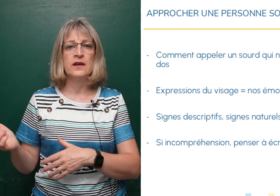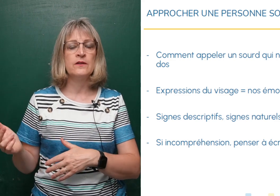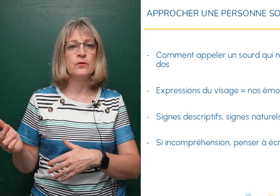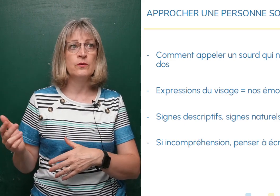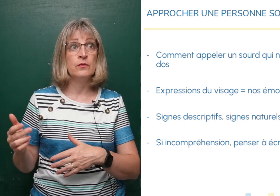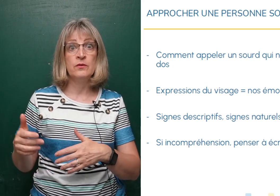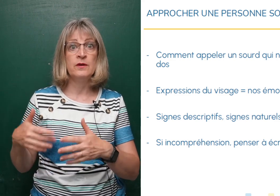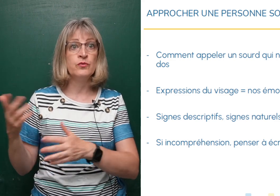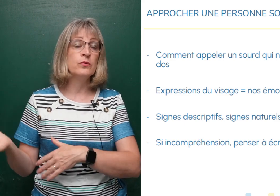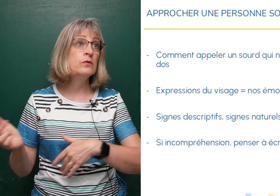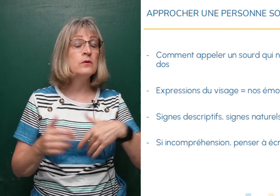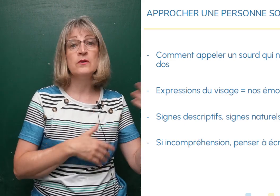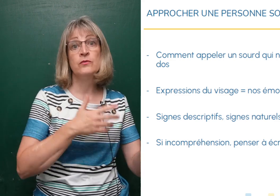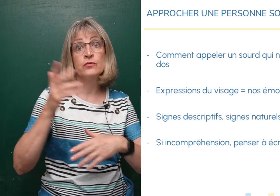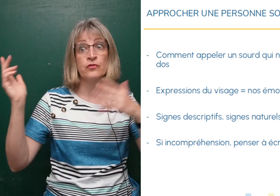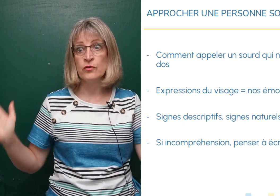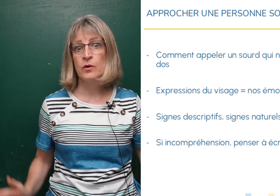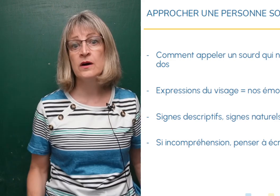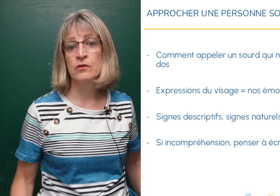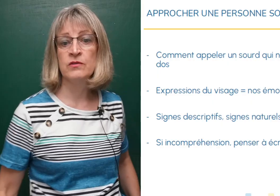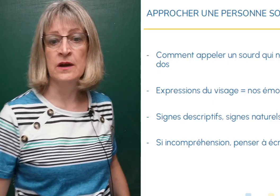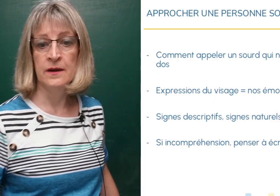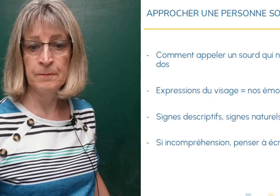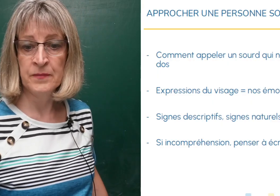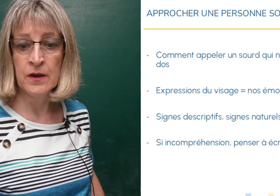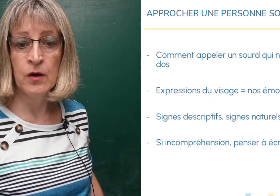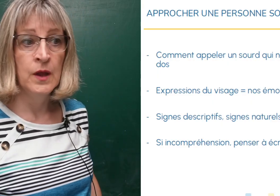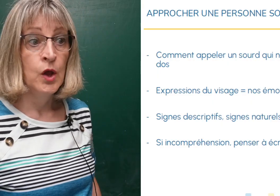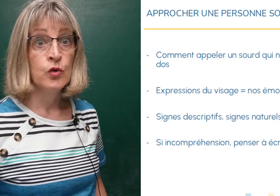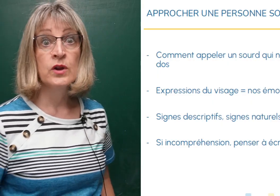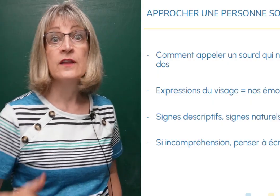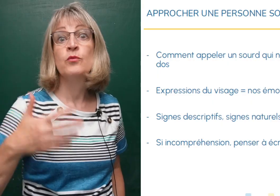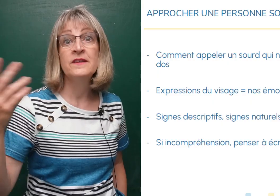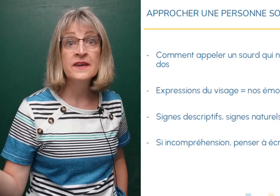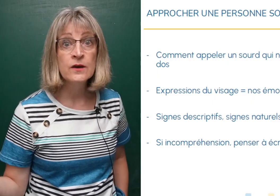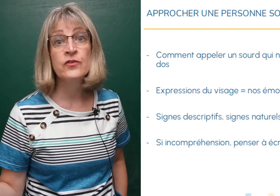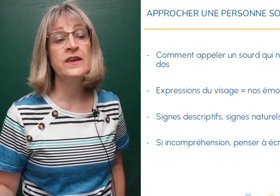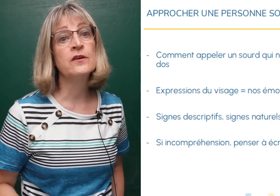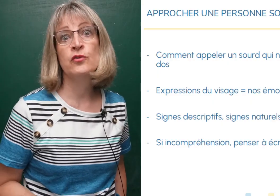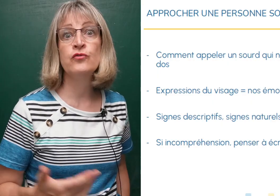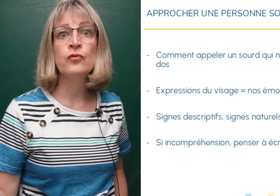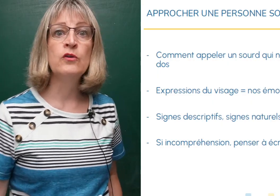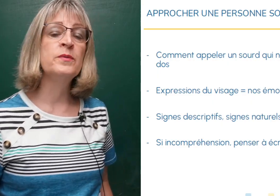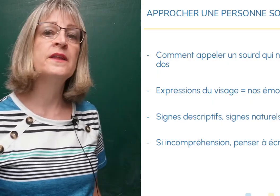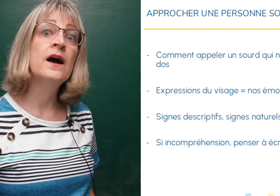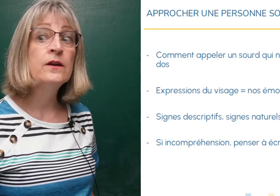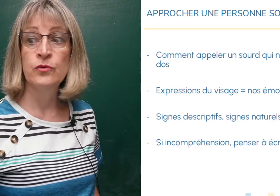cadre d'un bureau, d'autres endroits, voilà, hein, d'accord? Dans le cadre médical aussi, accueil du sourd à l'hôpital. Donc